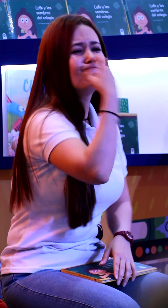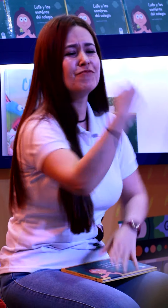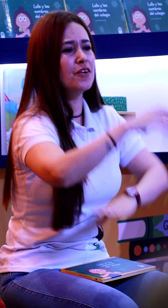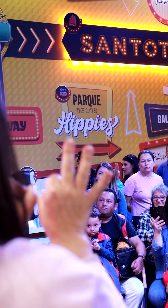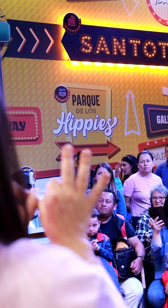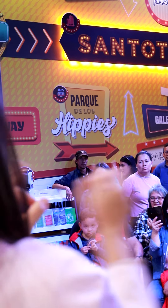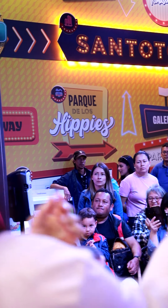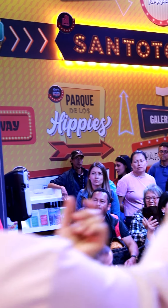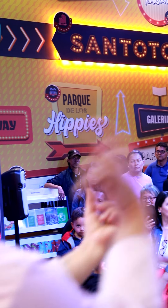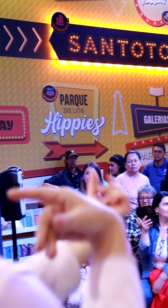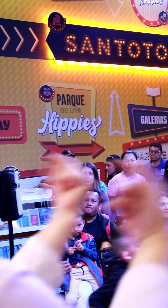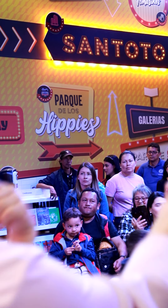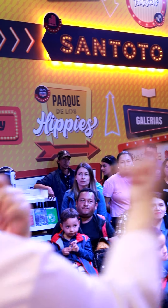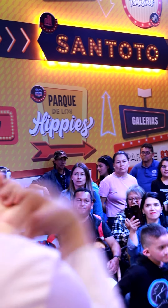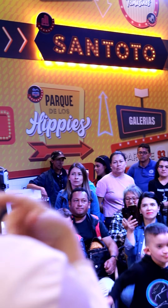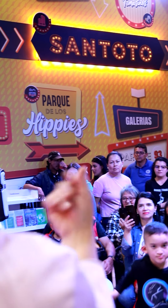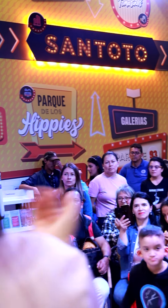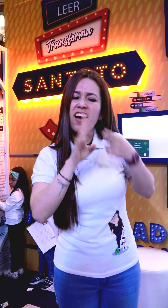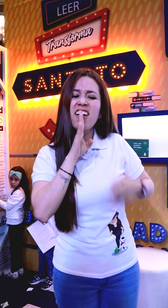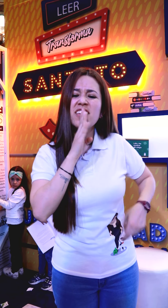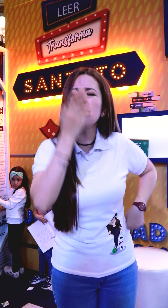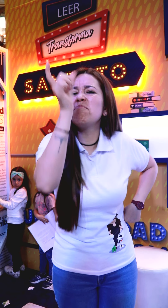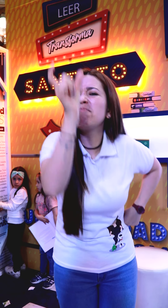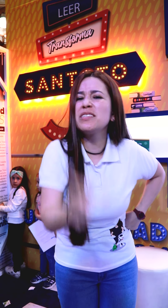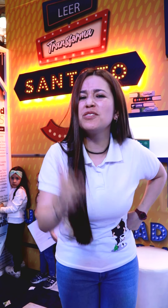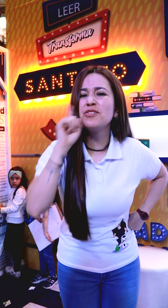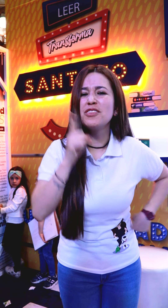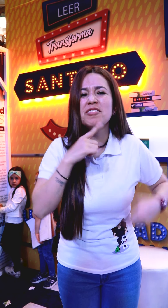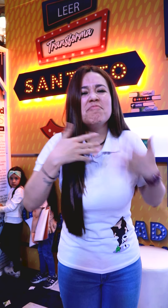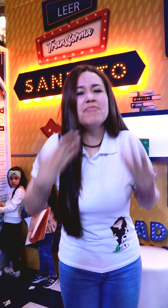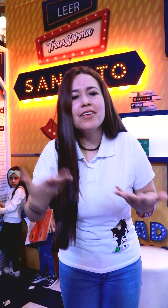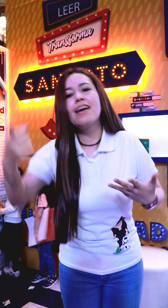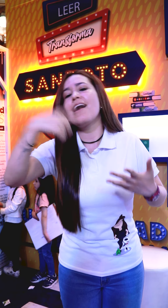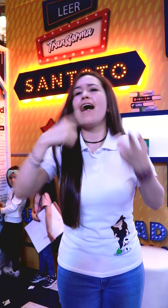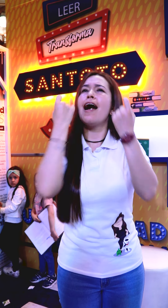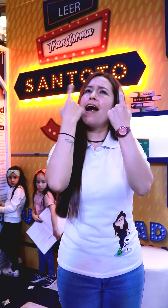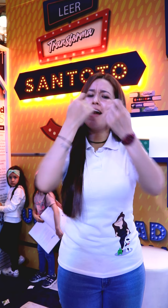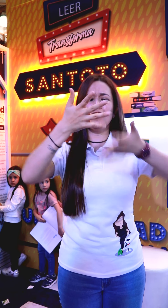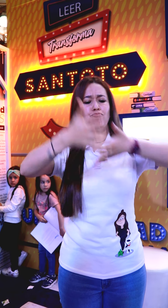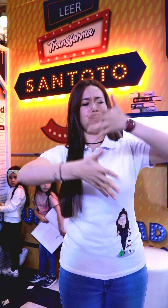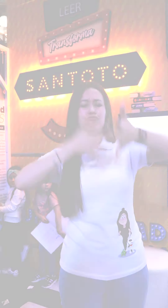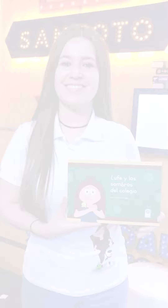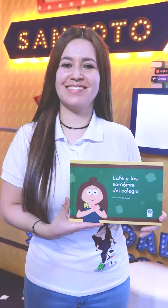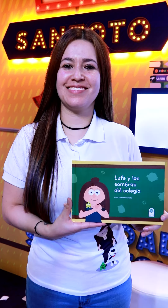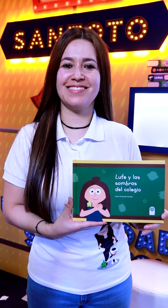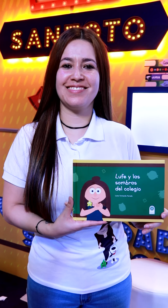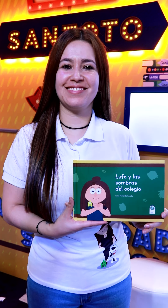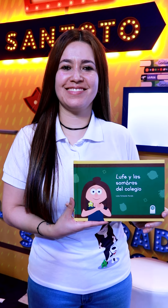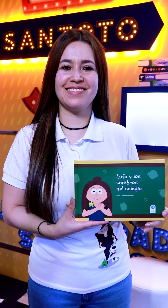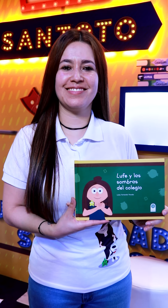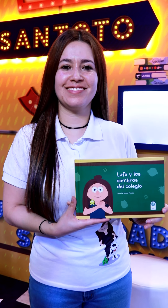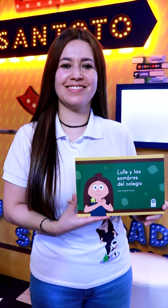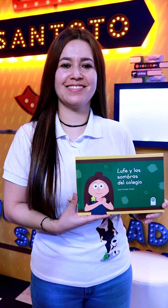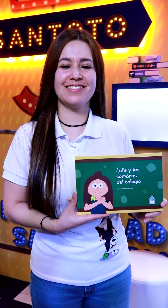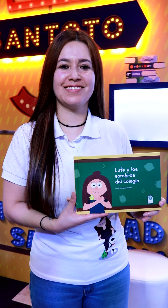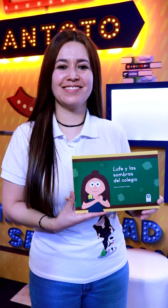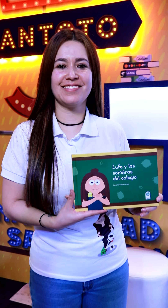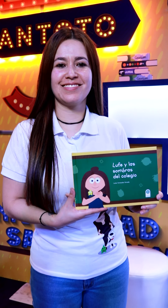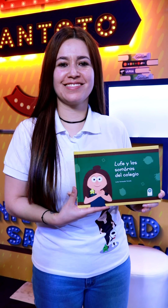personas sordas no pueden estudiar, que no pueden, que sus procesos son difíciles para lograr lo que he obtenido en la